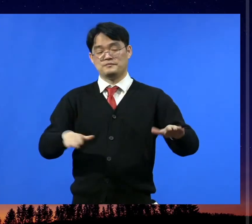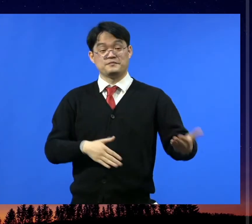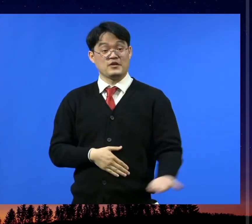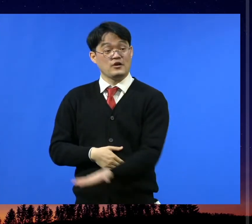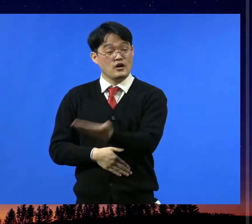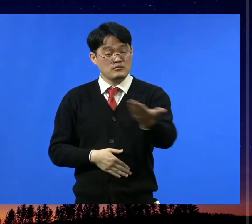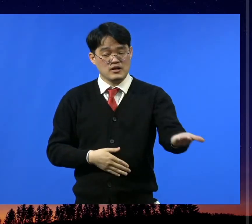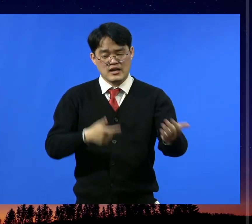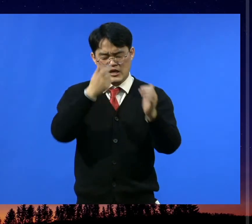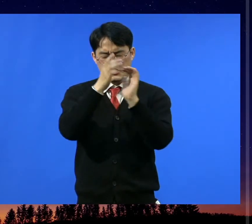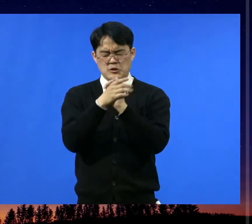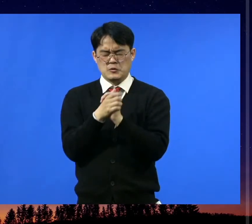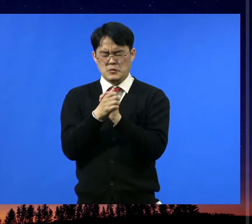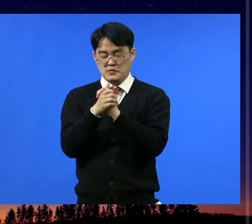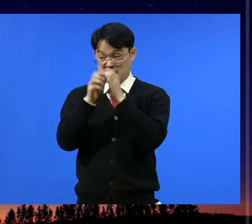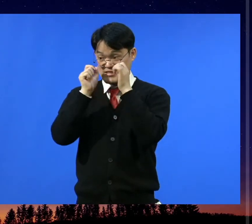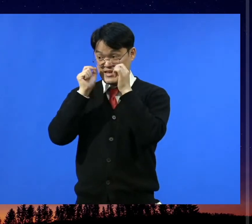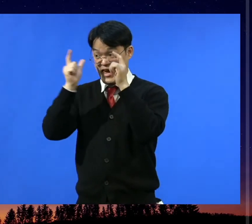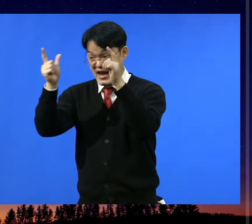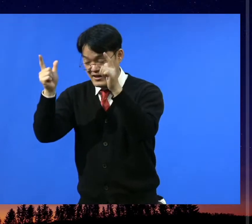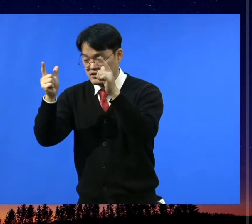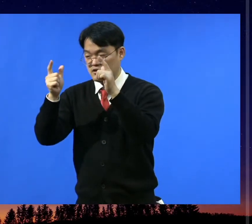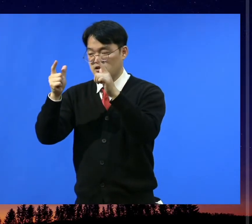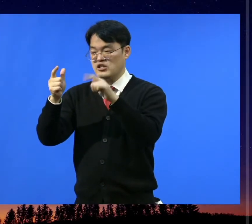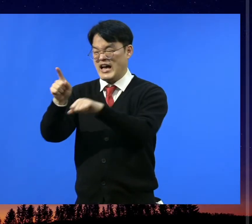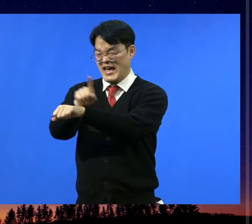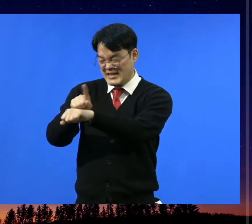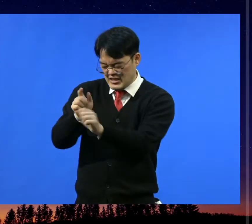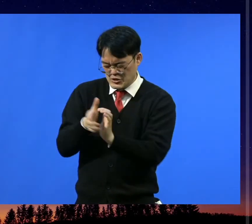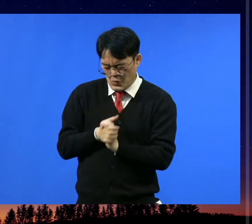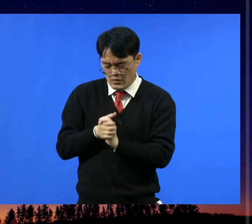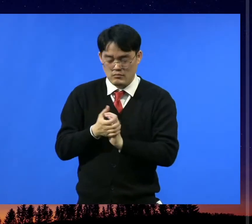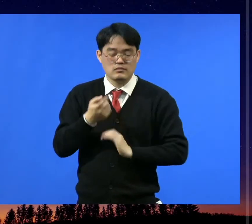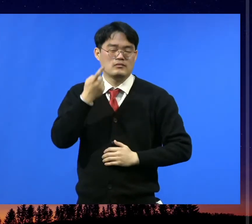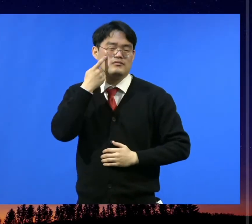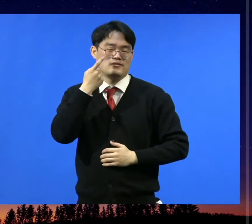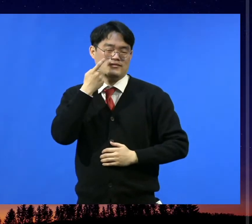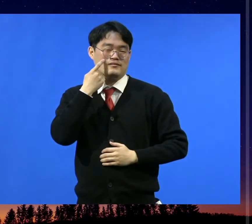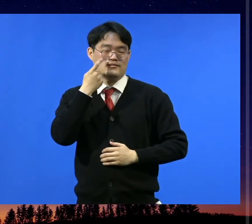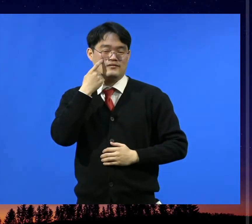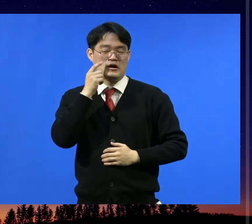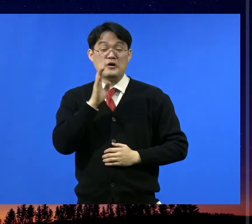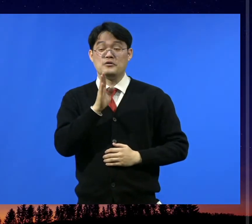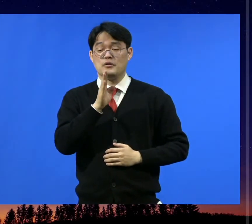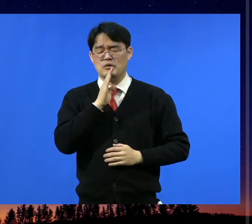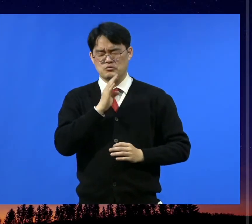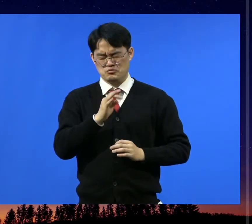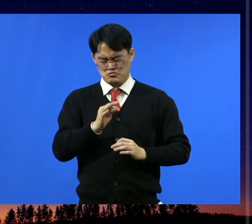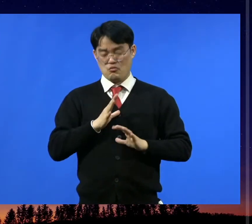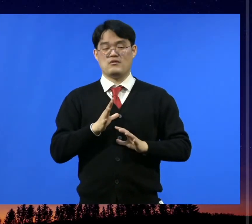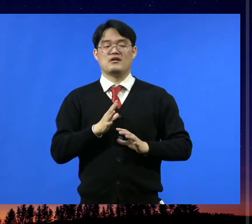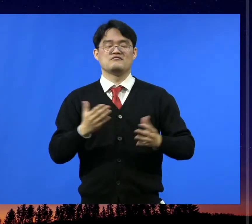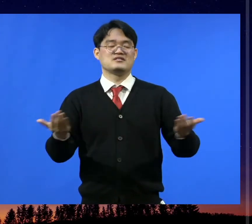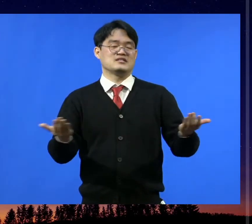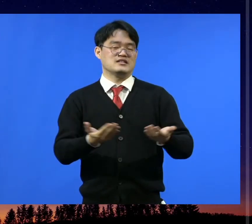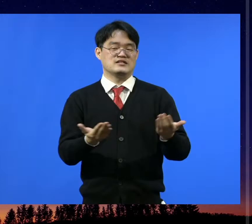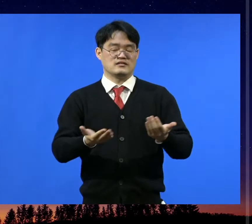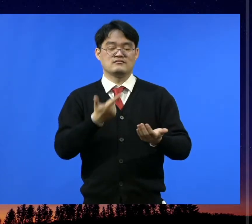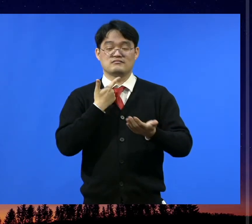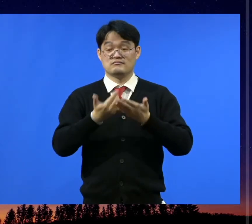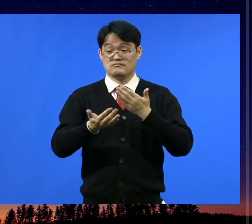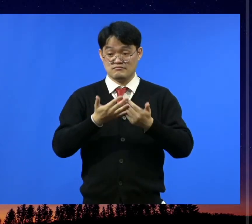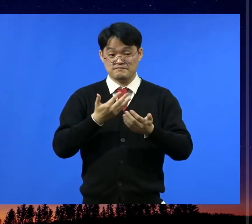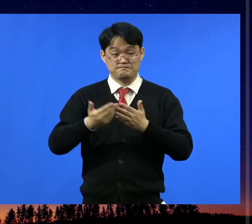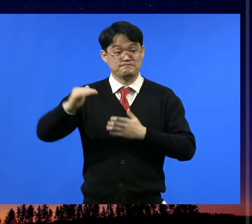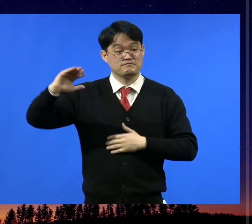기도에 깨어서 기도를 1시간 해보세요. 무슨 일이 나는가? 어마어마한 일이 나는 거예요. 어마어마한 거. 내 영이 깨어있는 거예요.